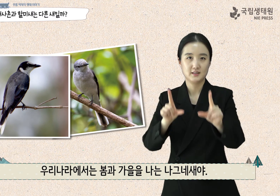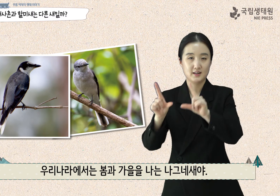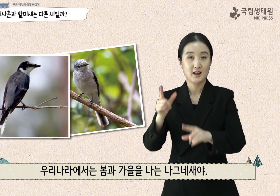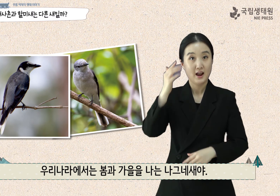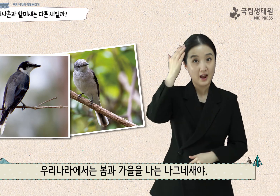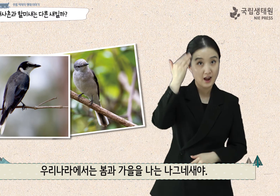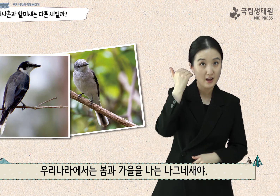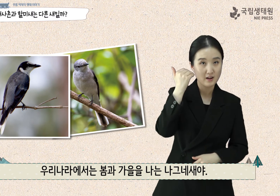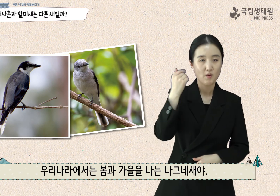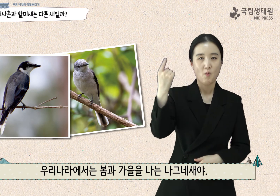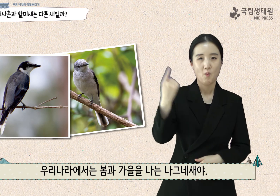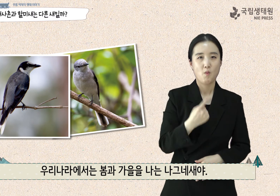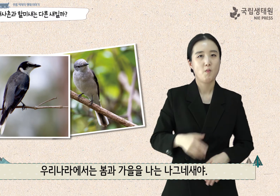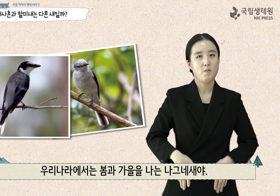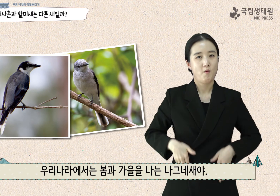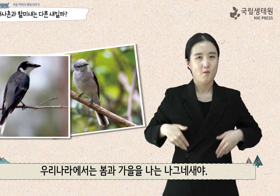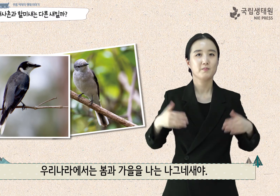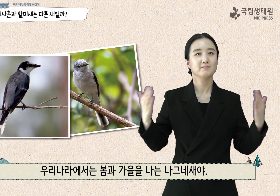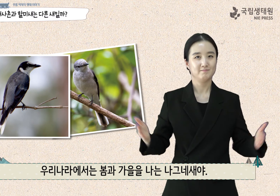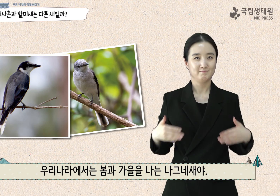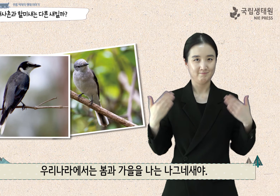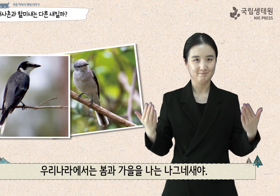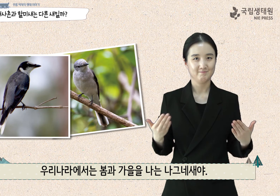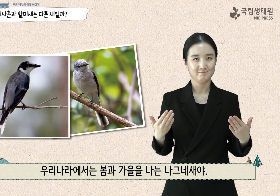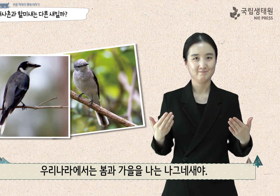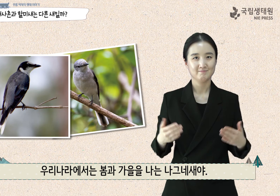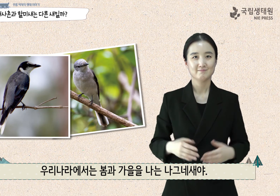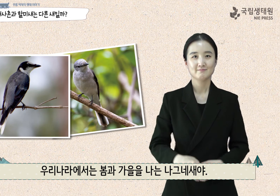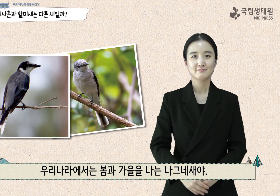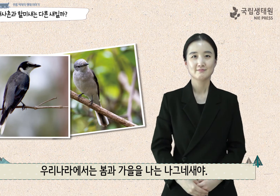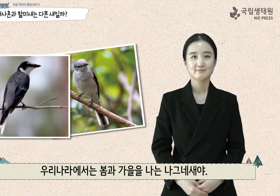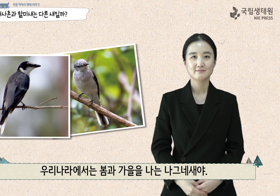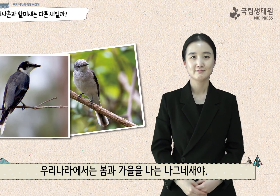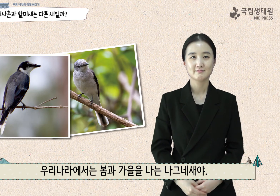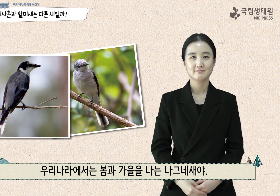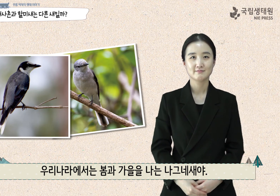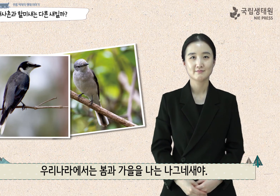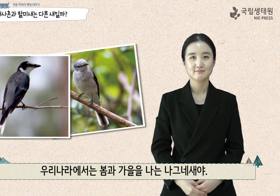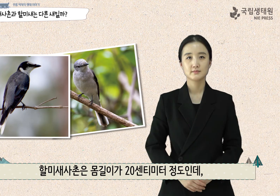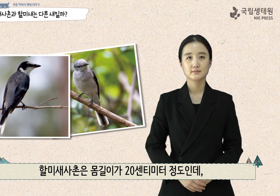우리나라에서는 봄과 가을을 나는 나그네새야.